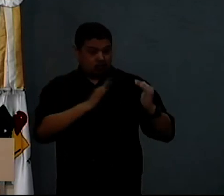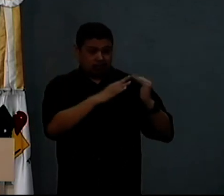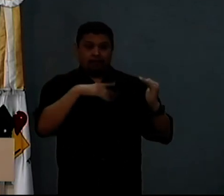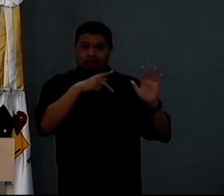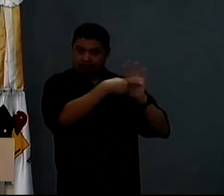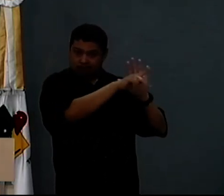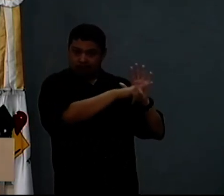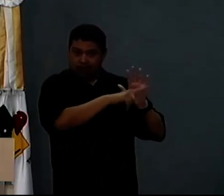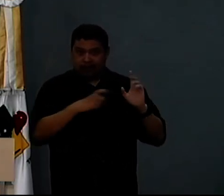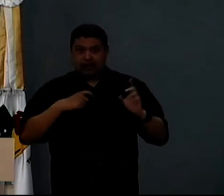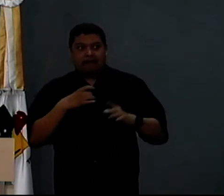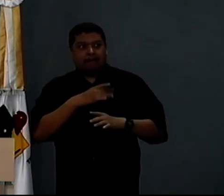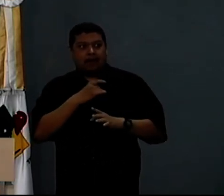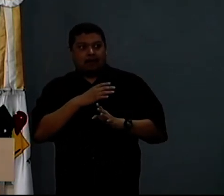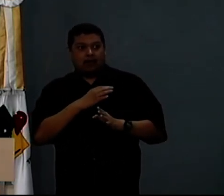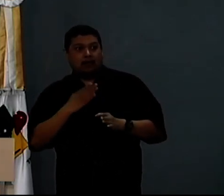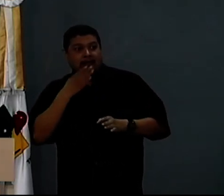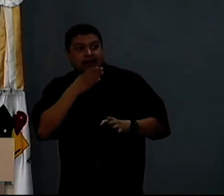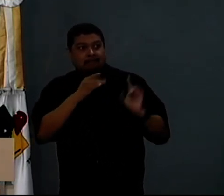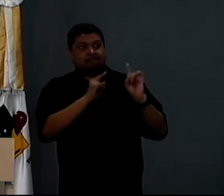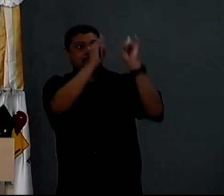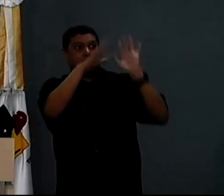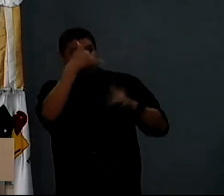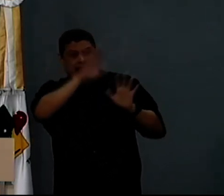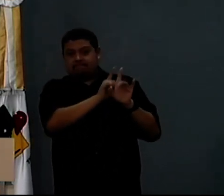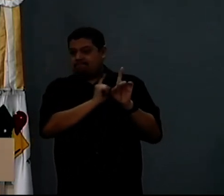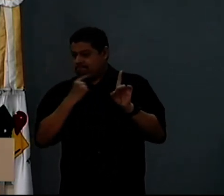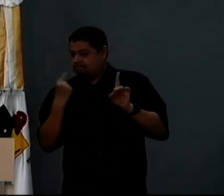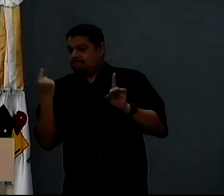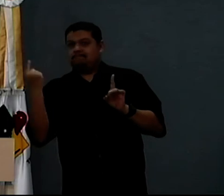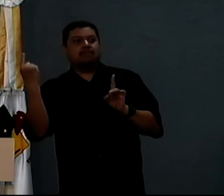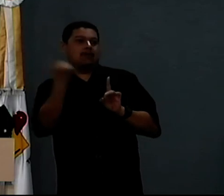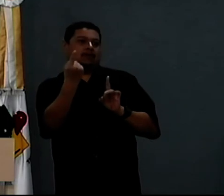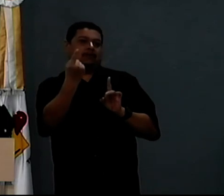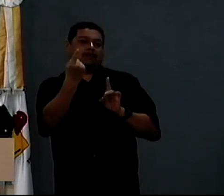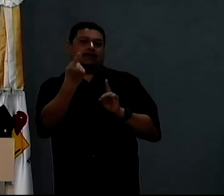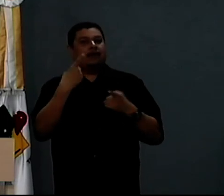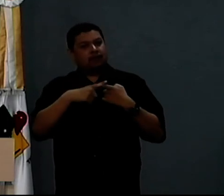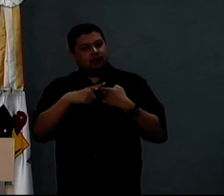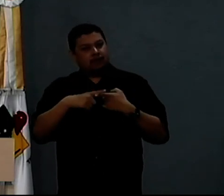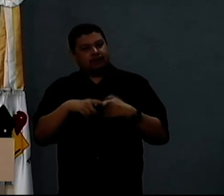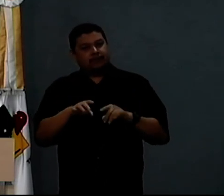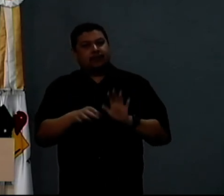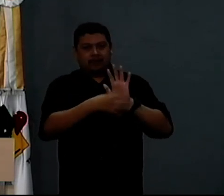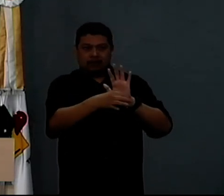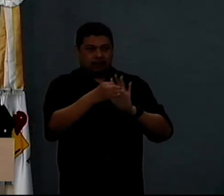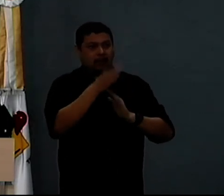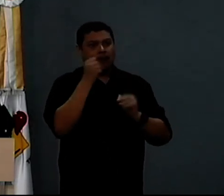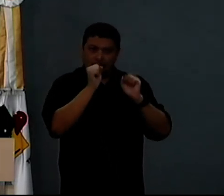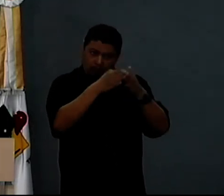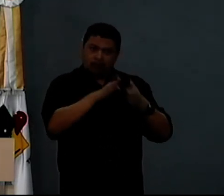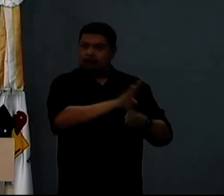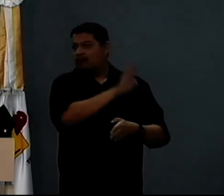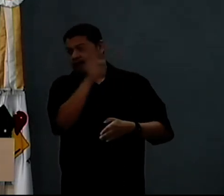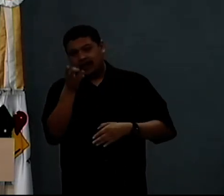muitas vezes as pessoas vão ali próximo e nem seguem mais para lugar nenhum, porque não consegue passar por ali. Fica uma dica aí, secretário, ir lá fazer uma fiscalização, depende junto com